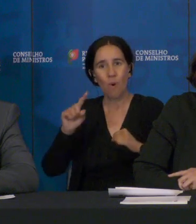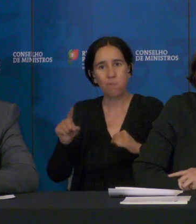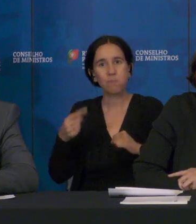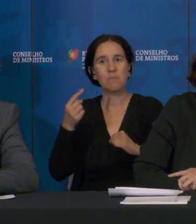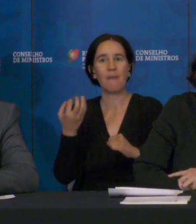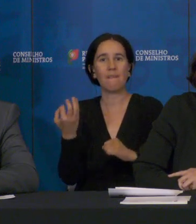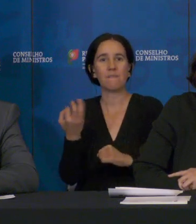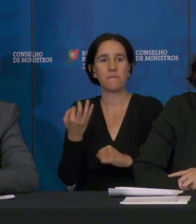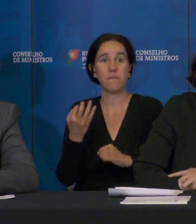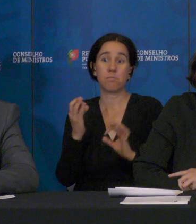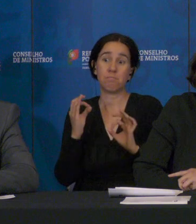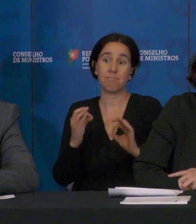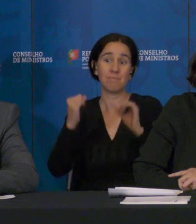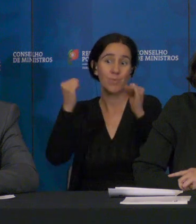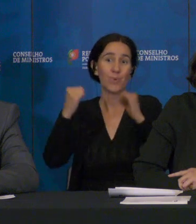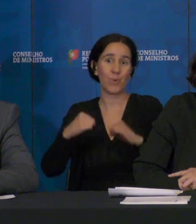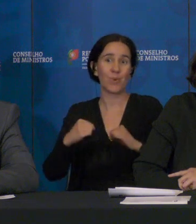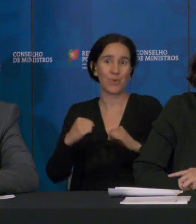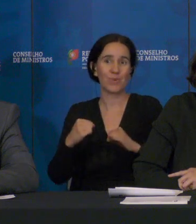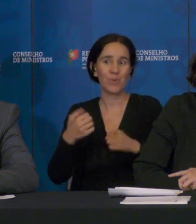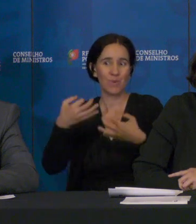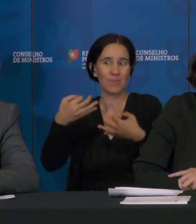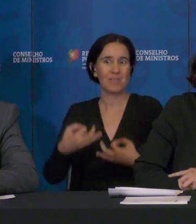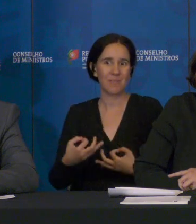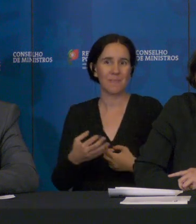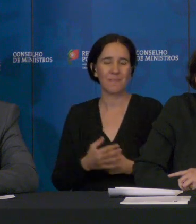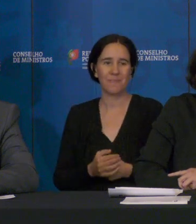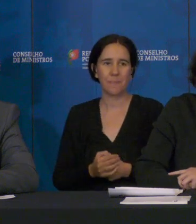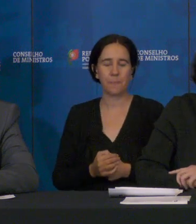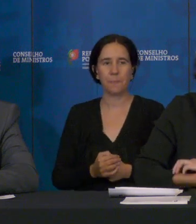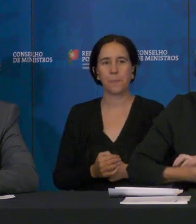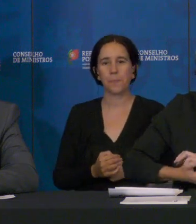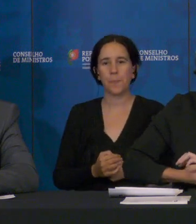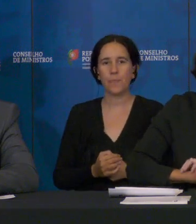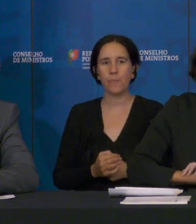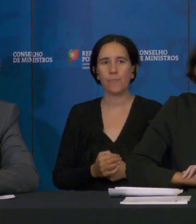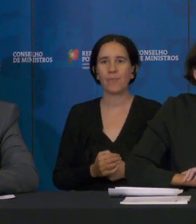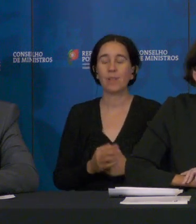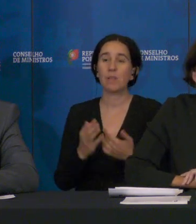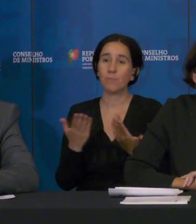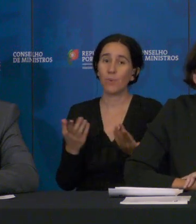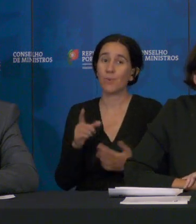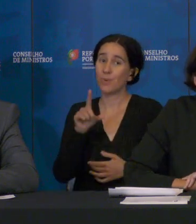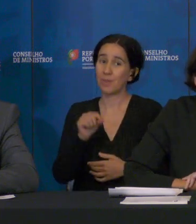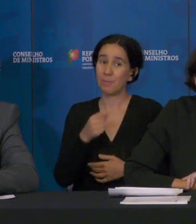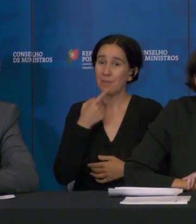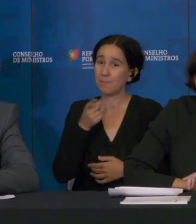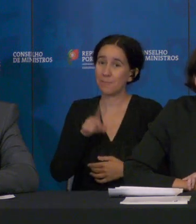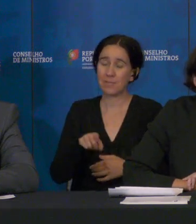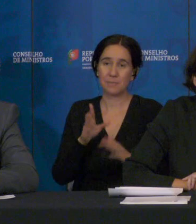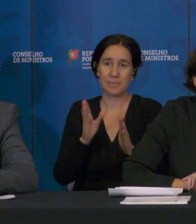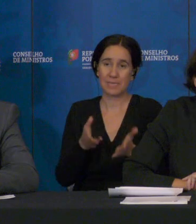transforme de facto num acordo oficial. Bom, e eu também vou ter que repetir.